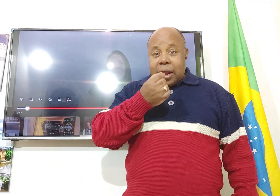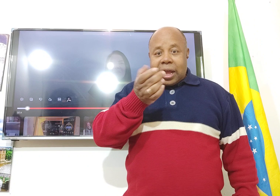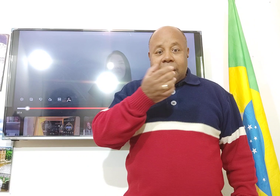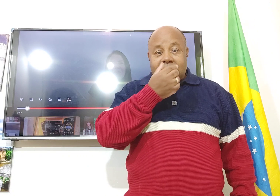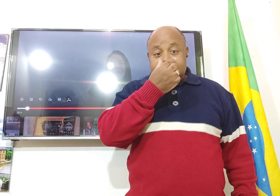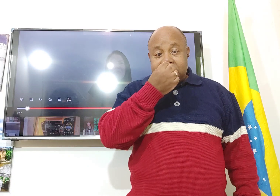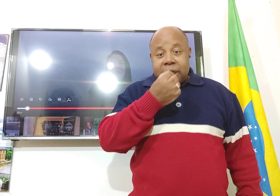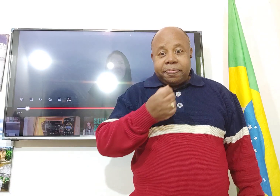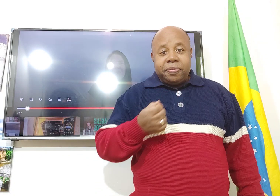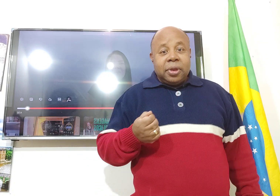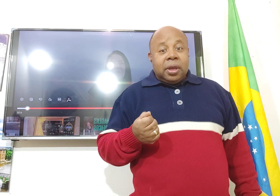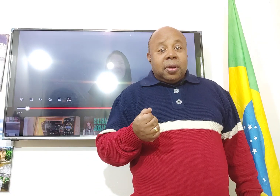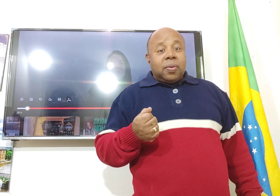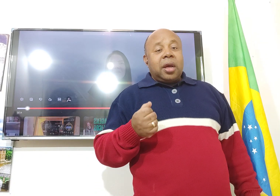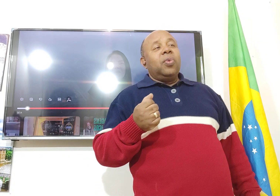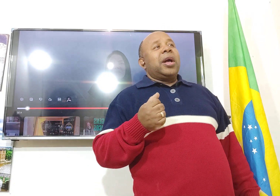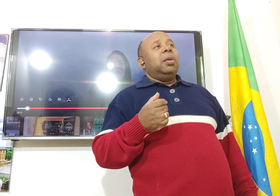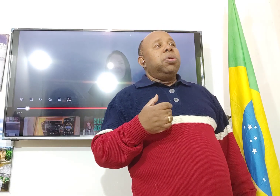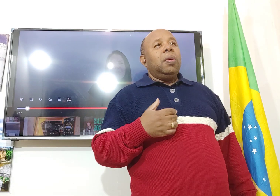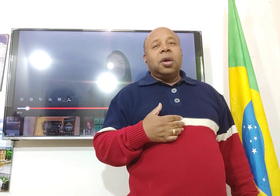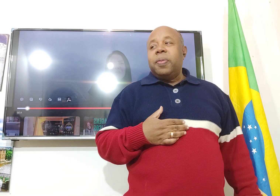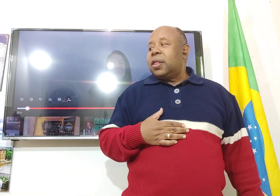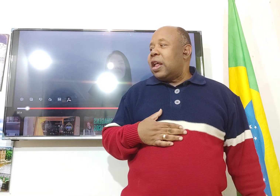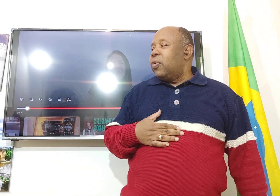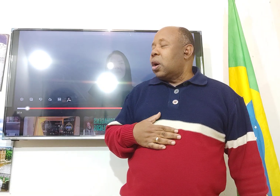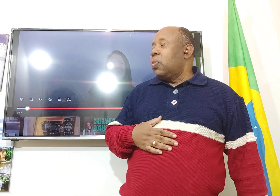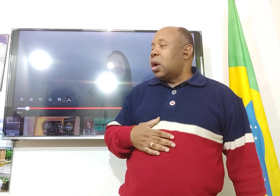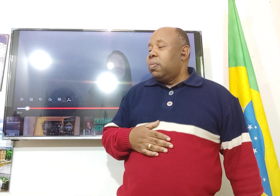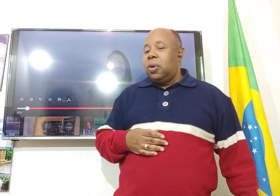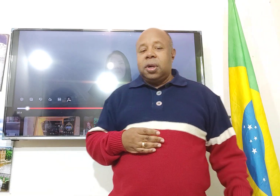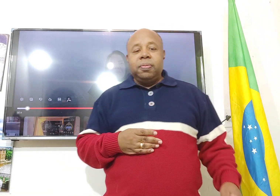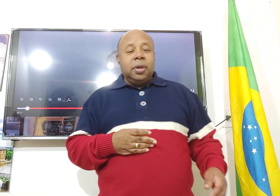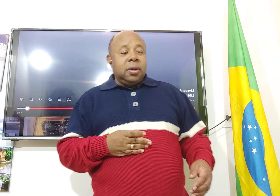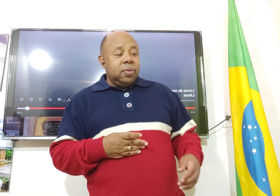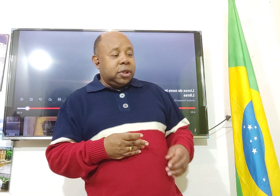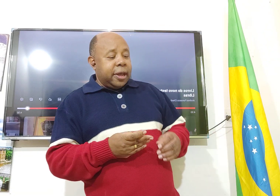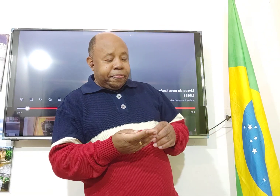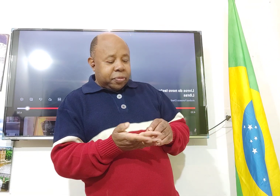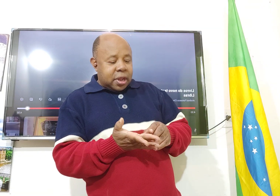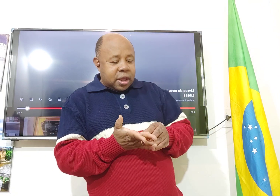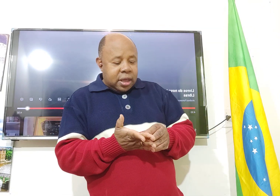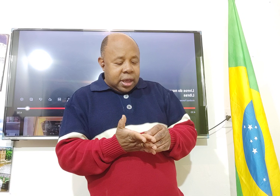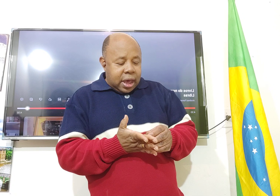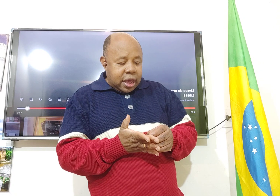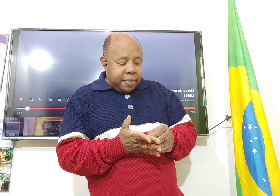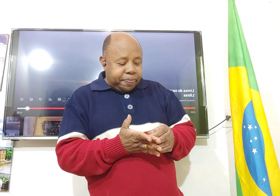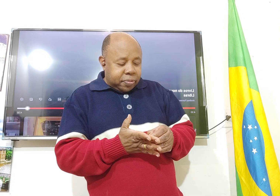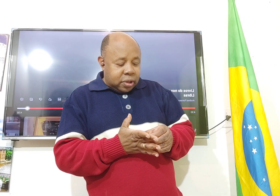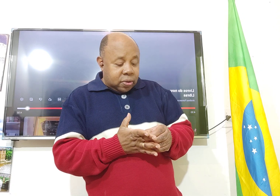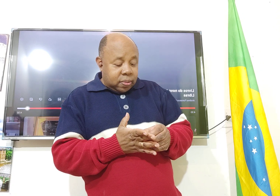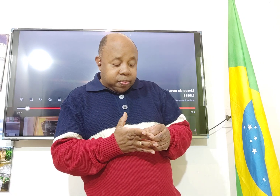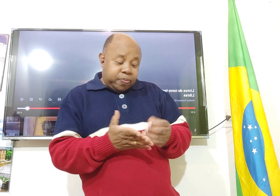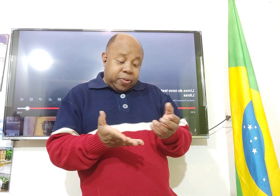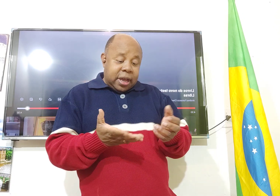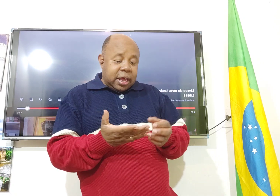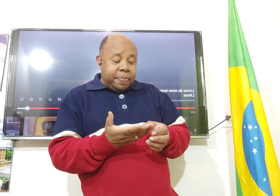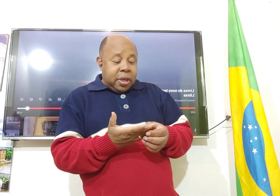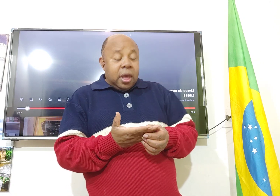ele acaba com a gente, né? Rocker Bower, como é que escreve Rocker Bower? Não sei, né? Aí você não fica ali.